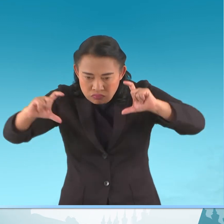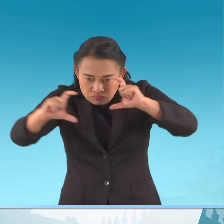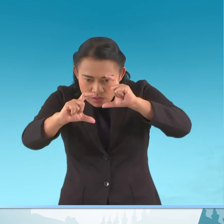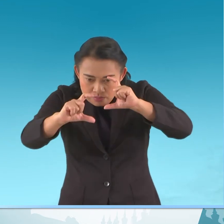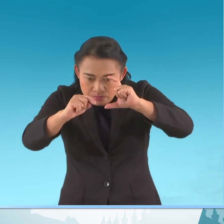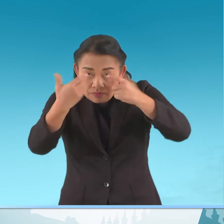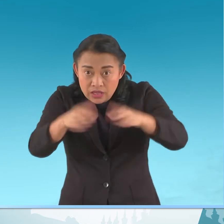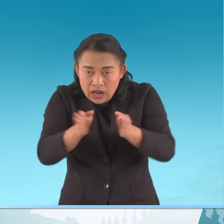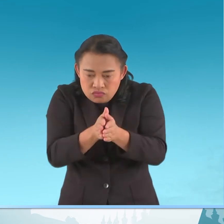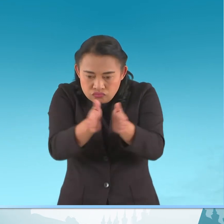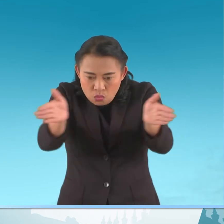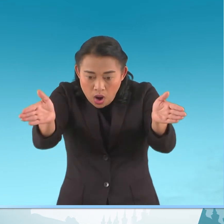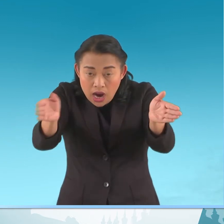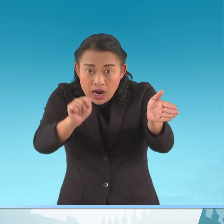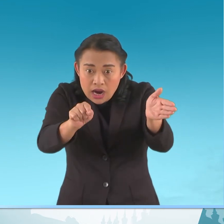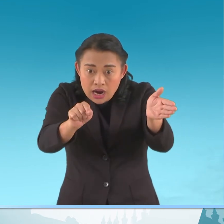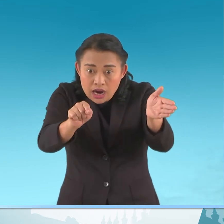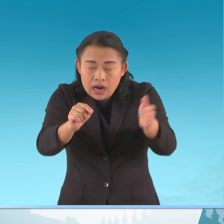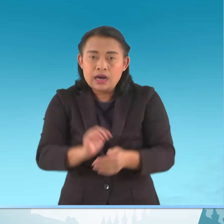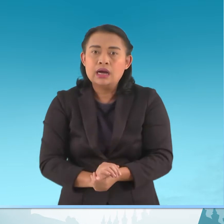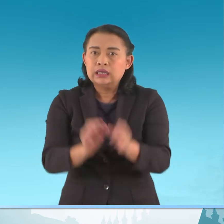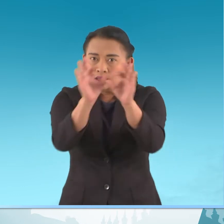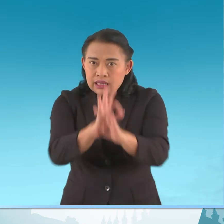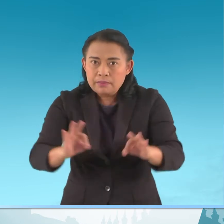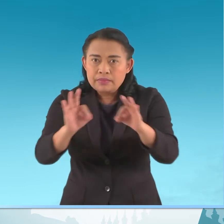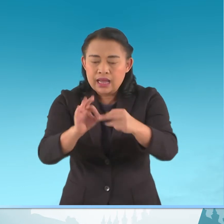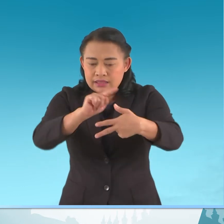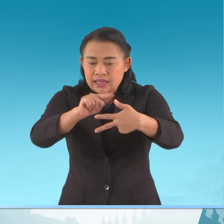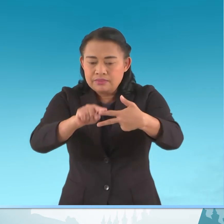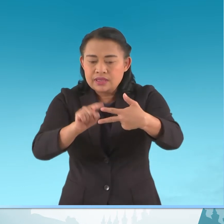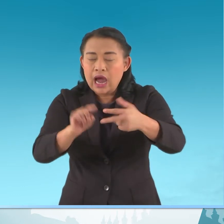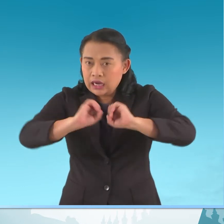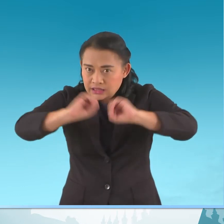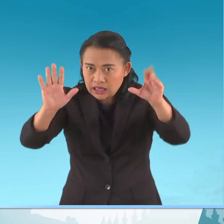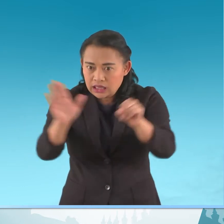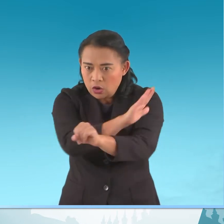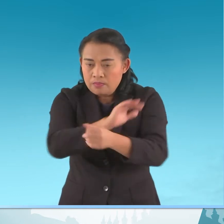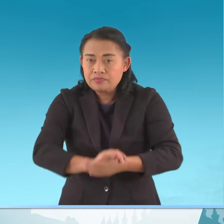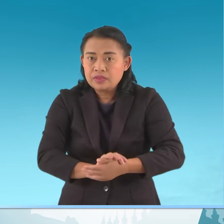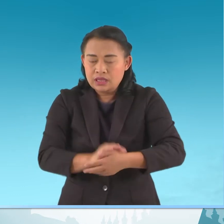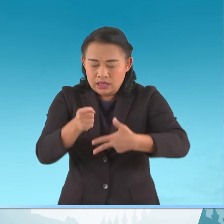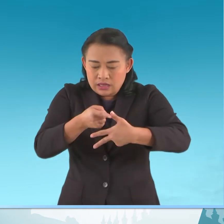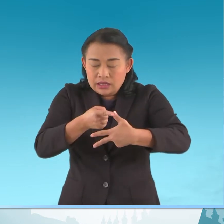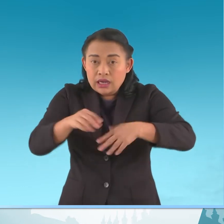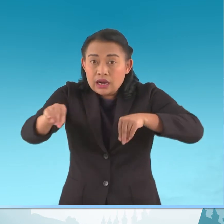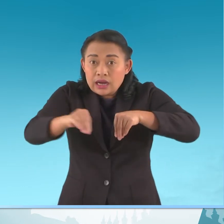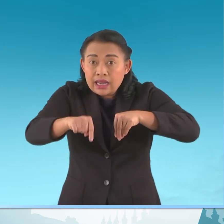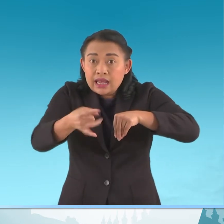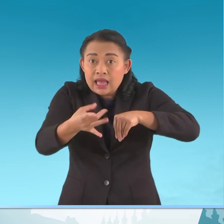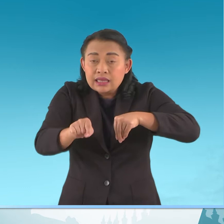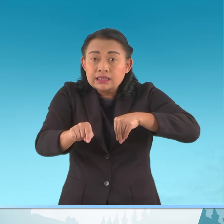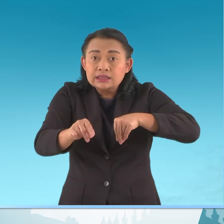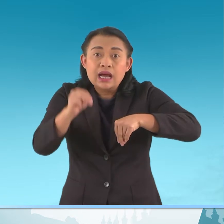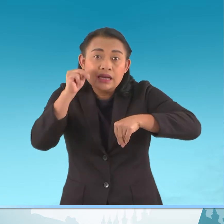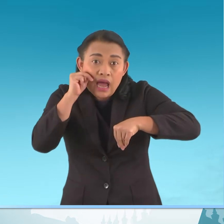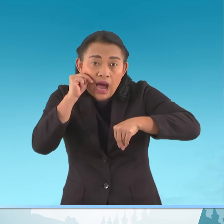มุมกว้างนะครับหมุนมาให้ค่อนข้างกว้างแล้วก็เอาสามก็ให้ครบนะครับใกล้ก็คือน้ำเยอะนะ